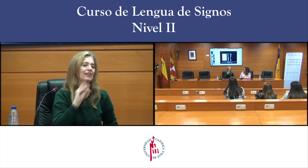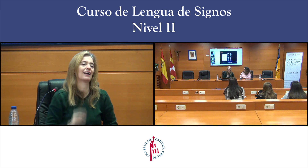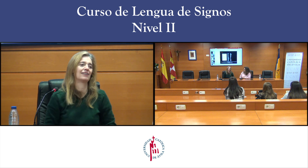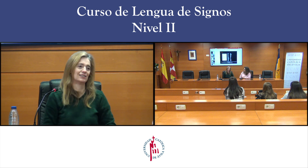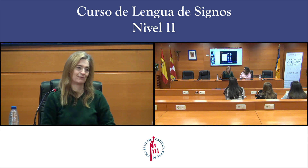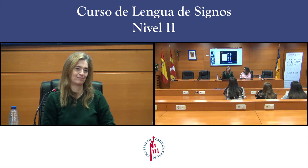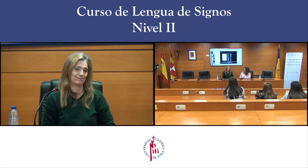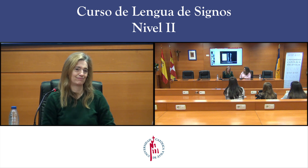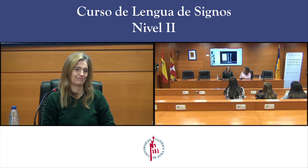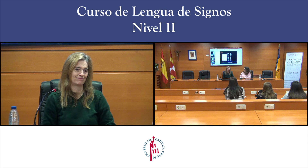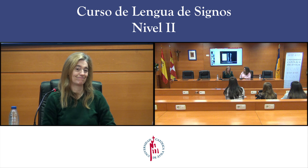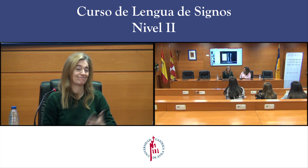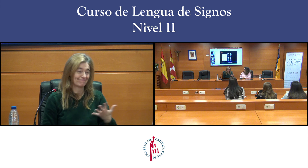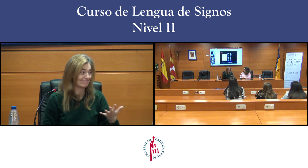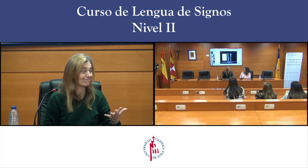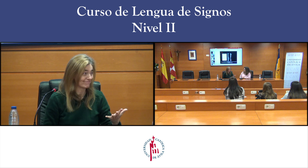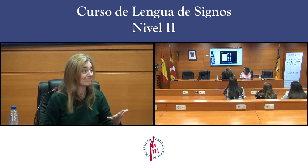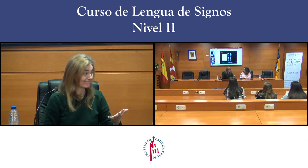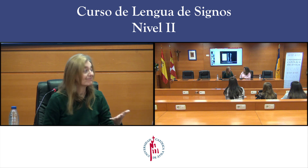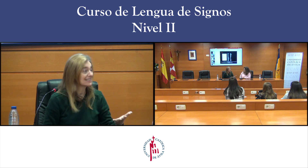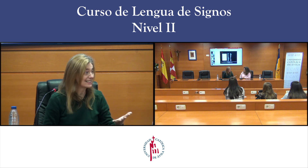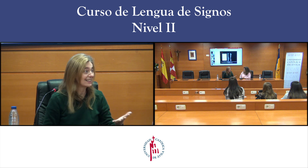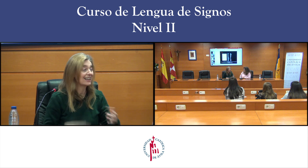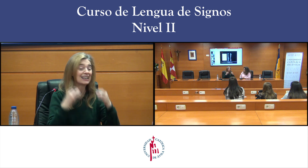ser tan largo es difícil y no se entiende